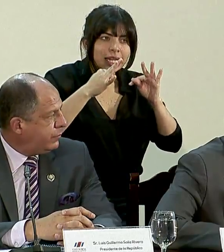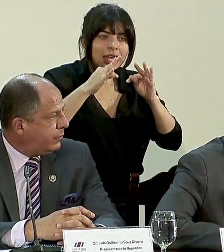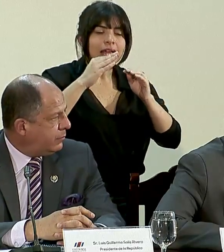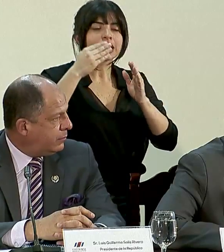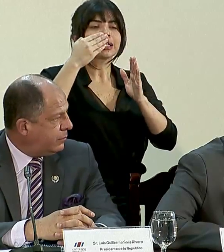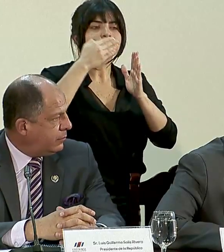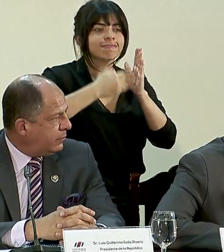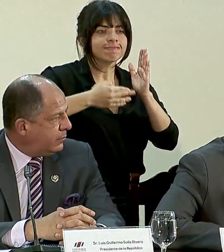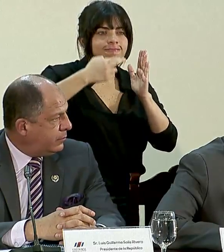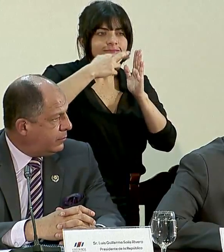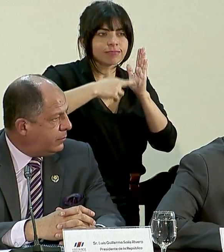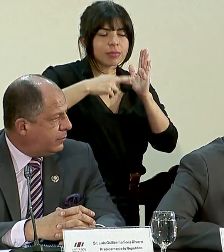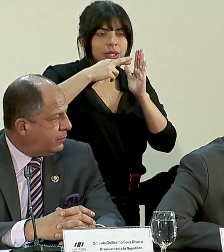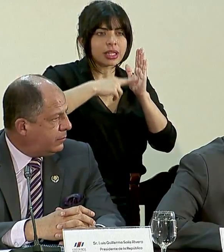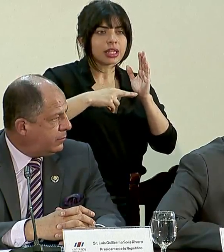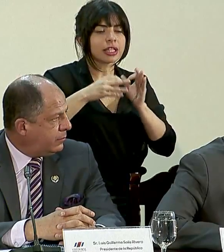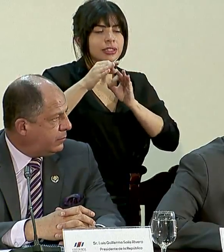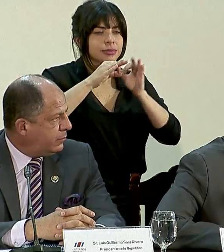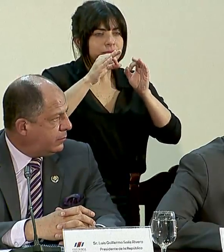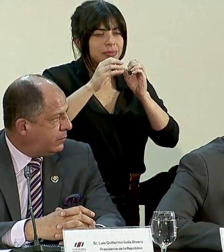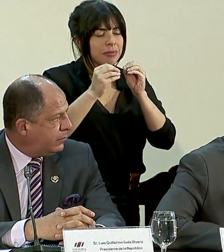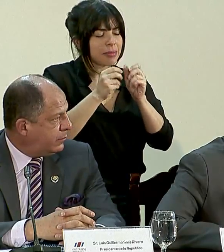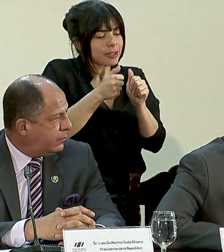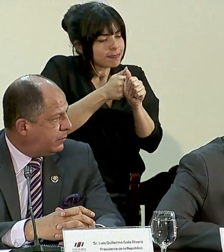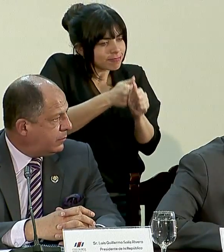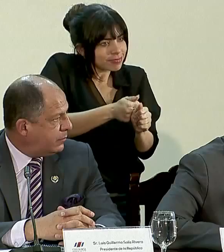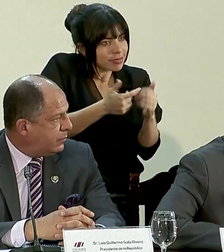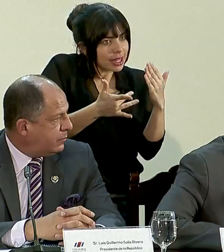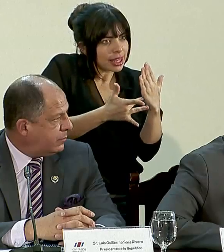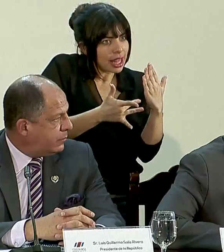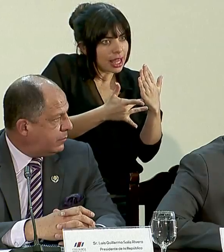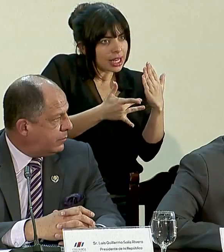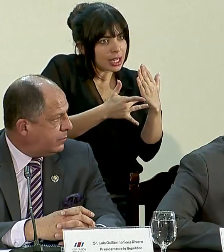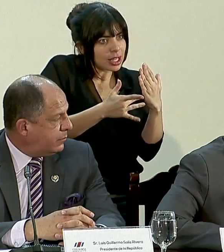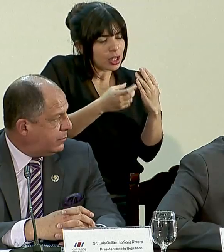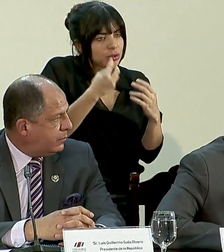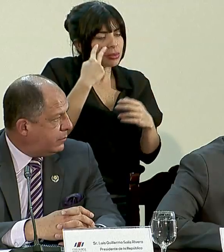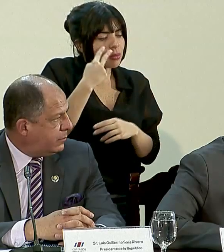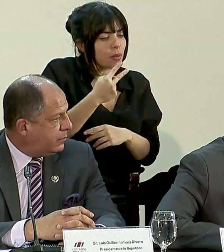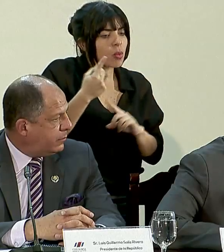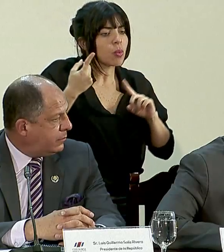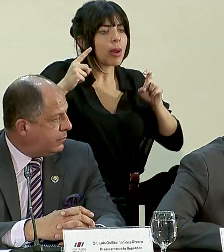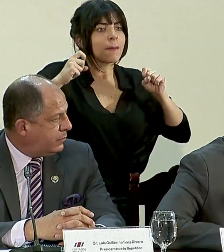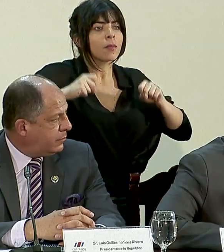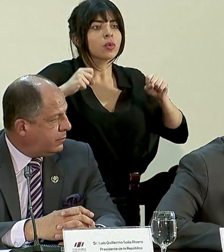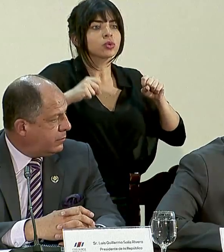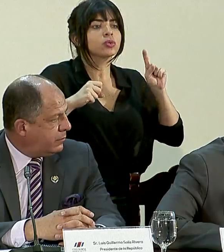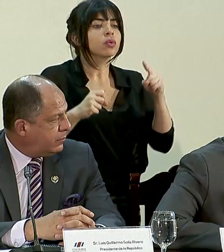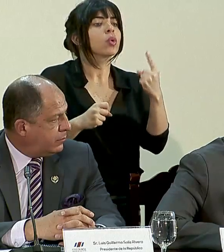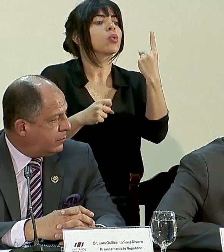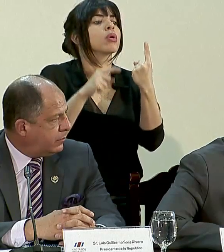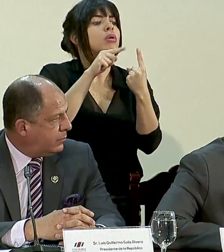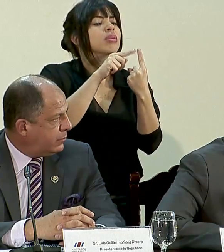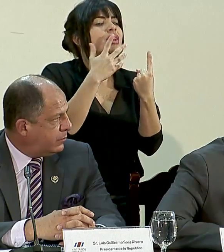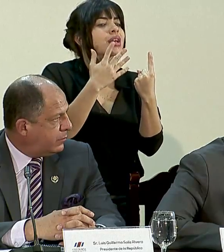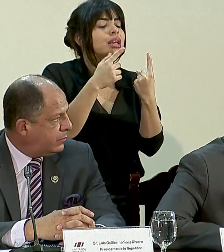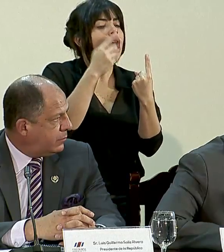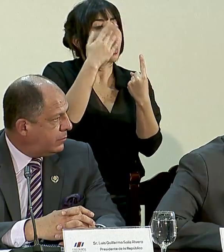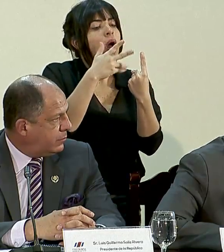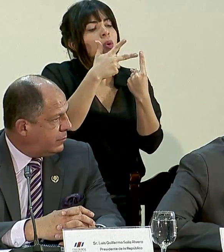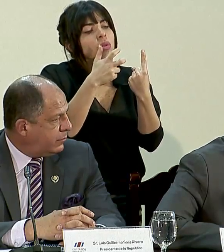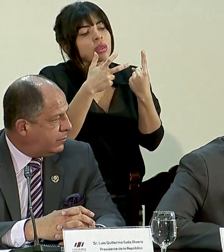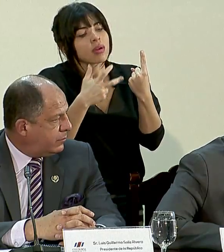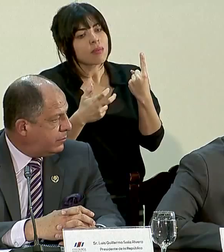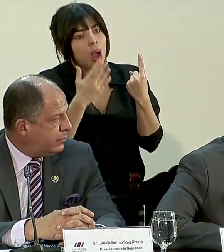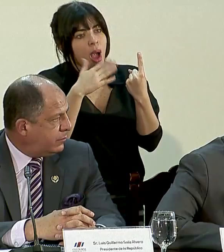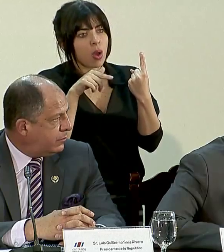insisto, altamente técnicos a la hora de considerar la posibilidad únicamente de unos derivados